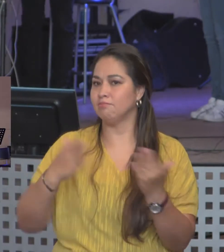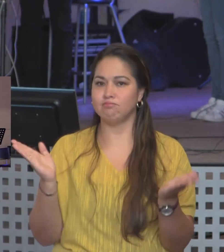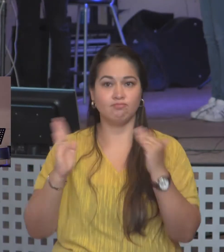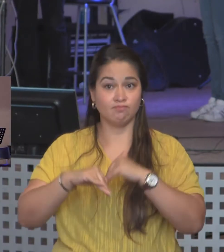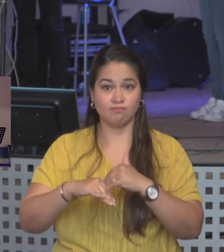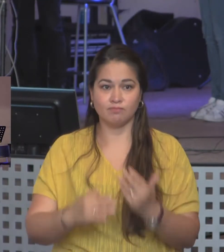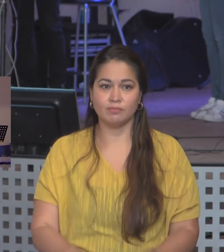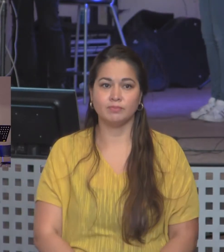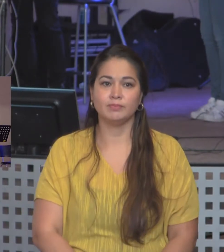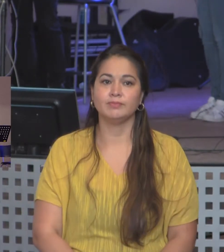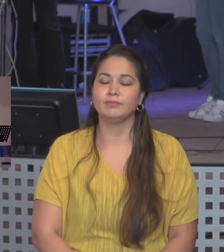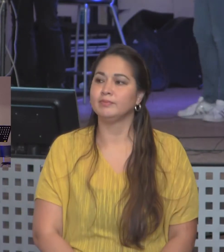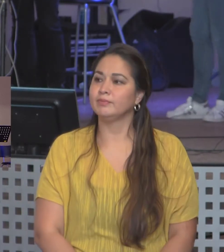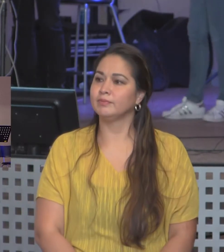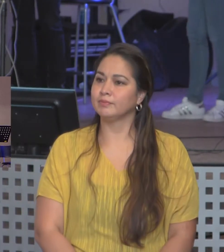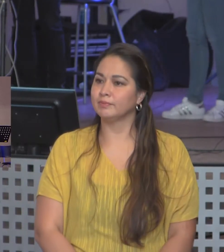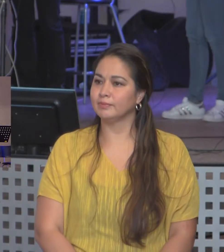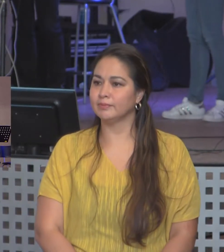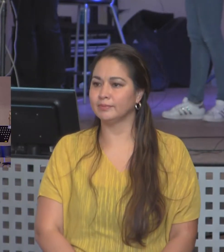Probablemente a propósito,